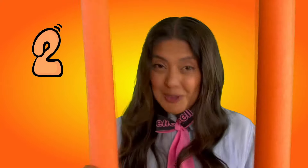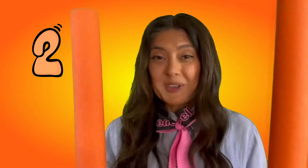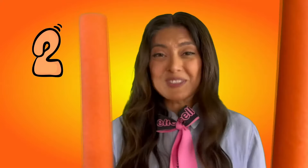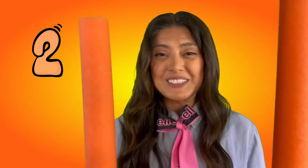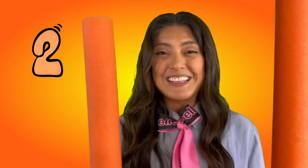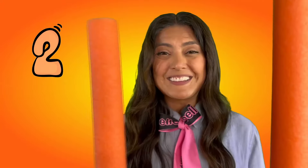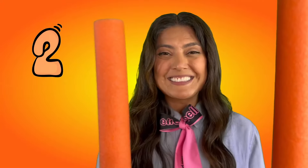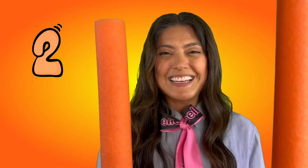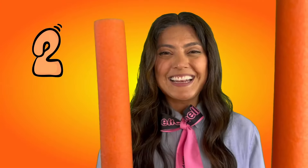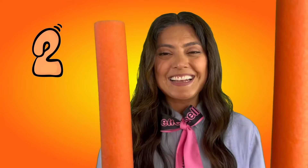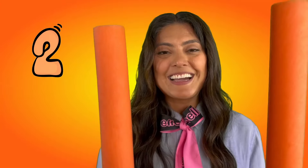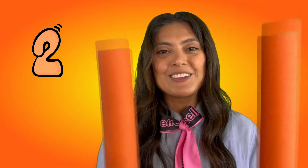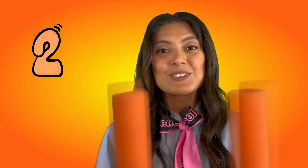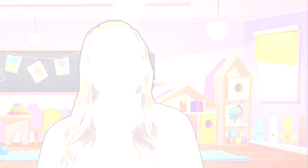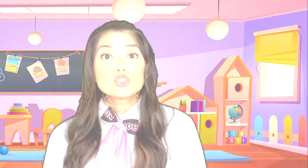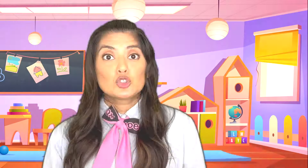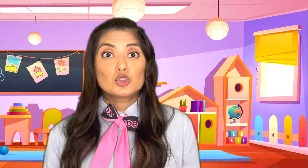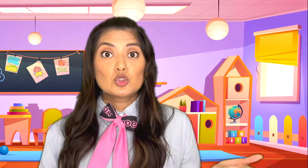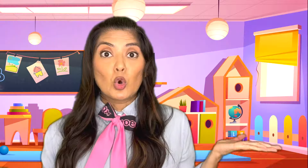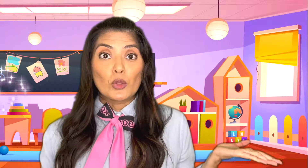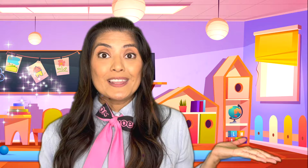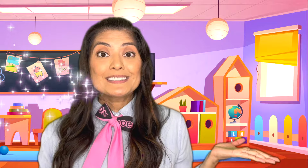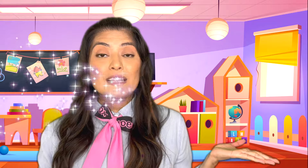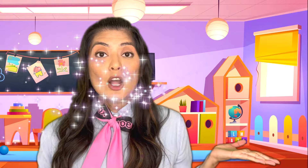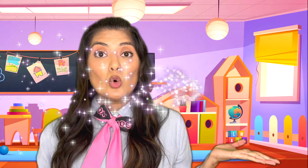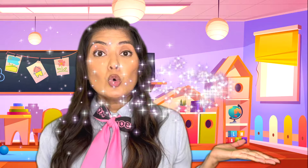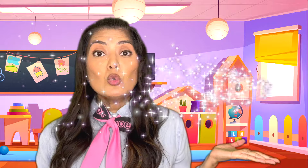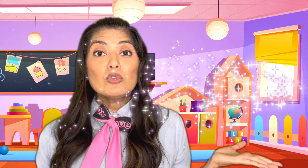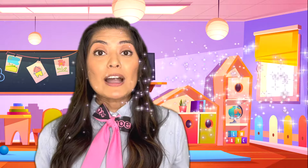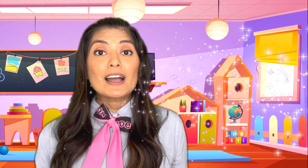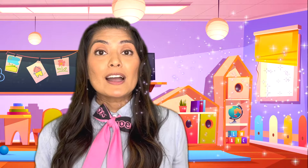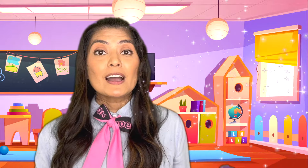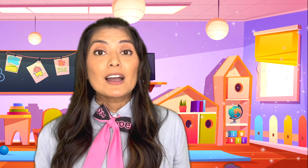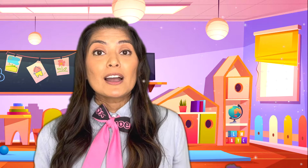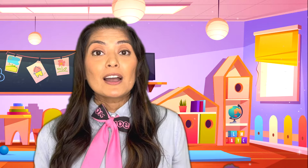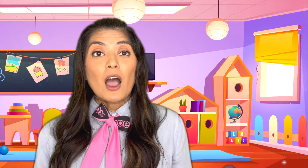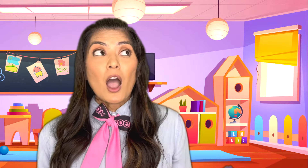Dos flotadores anaranjados. ¿Dónde está Uva?